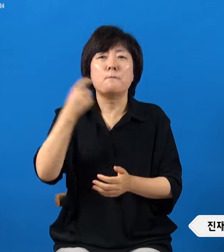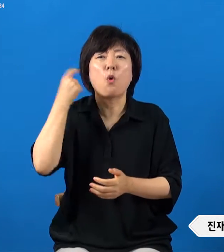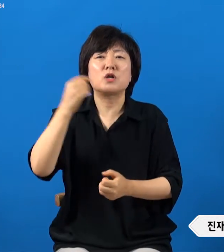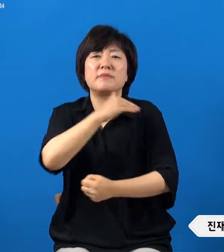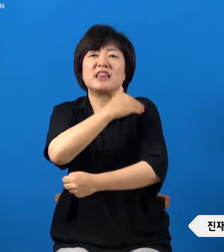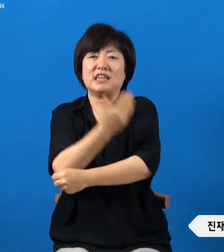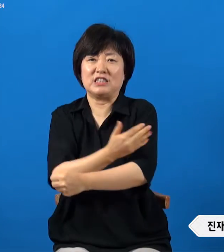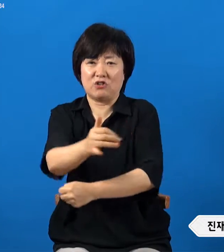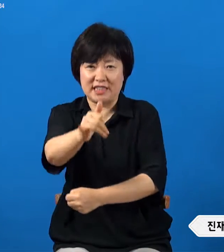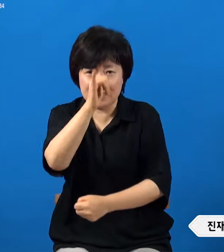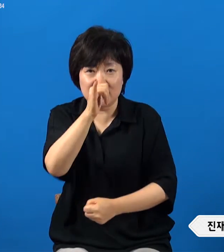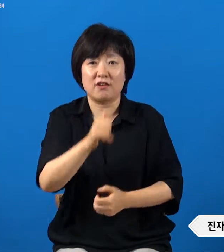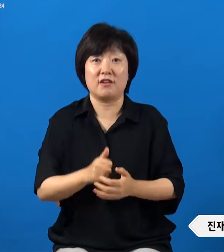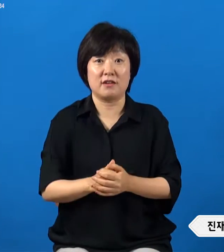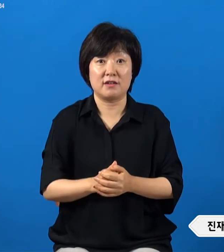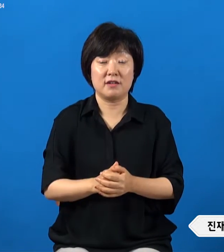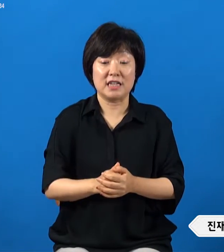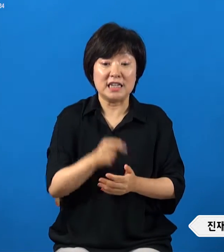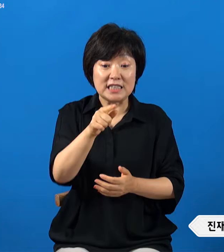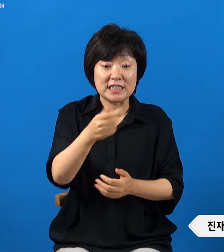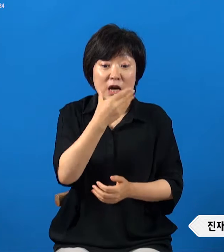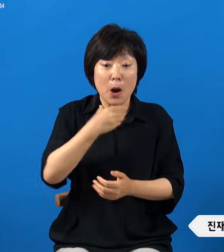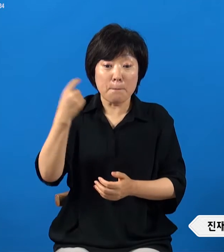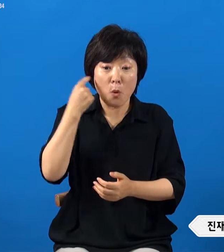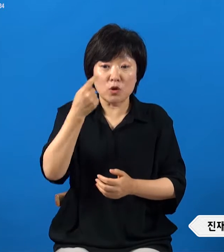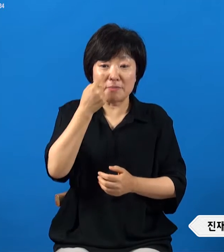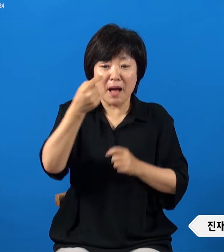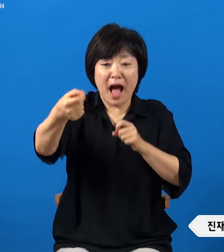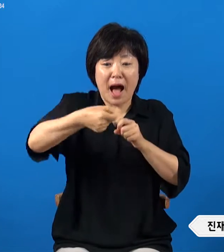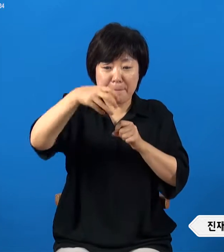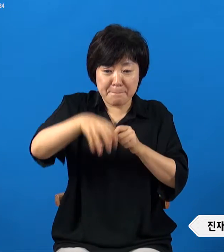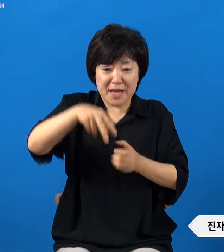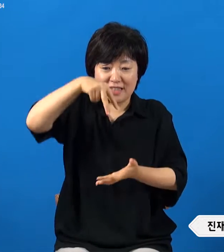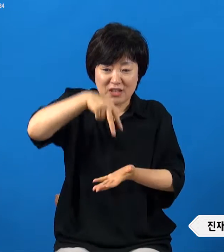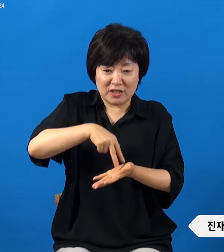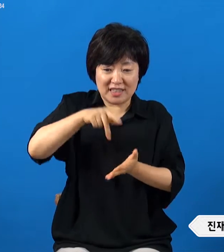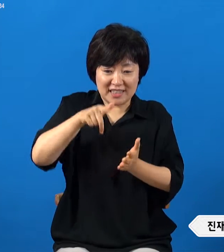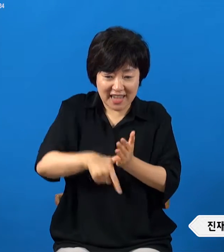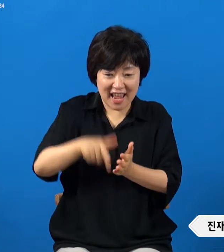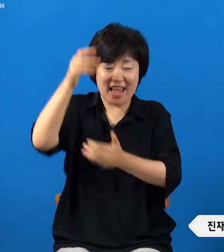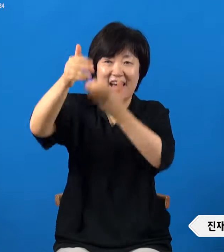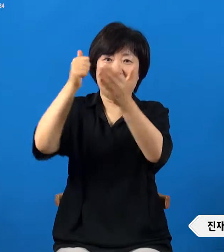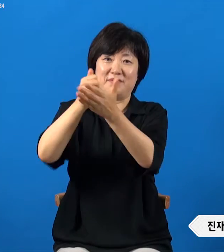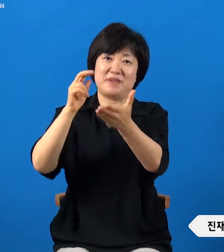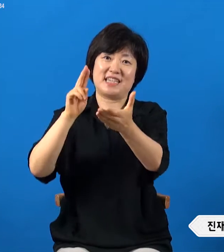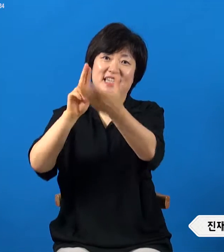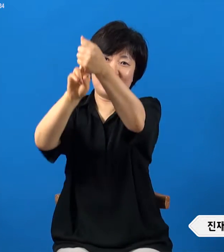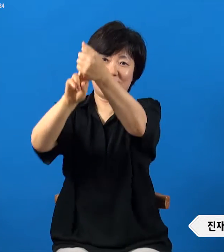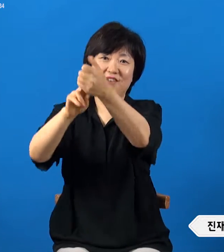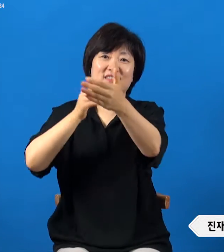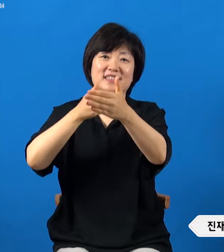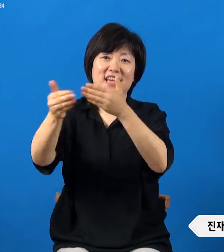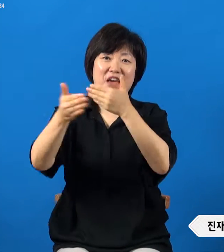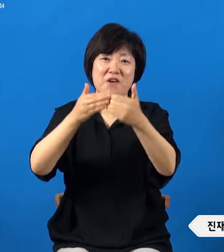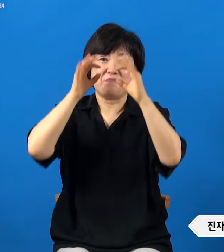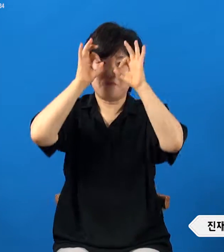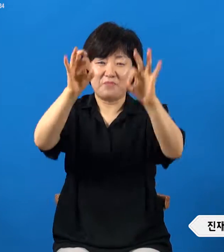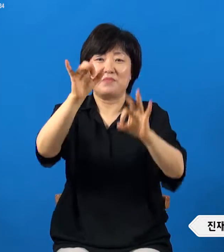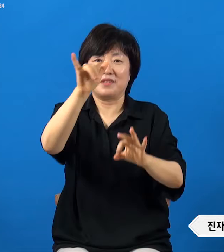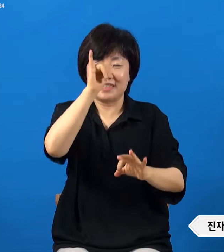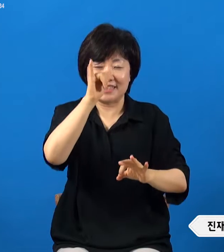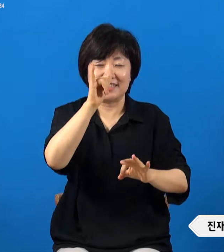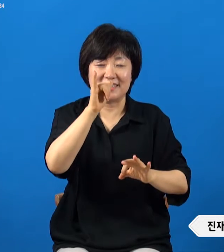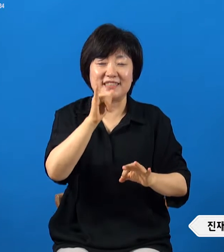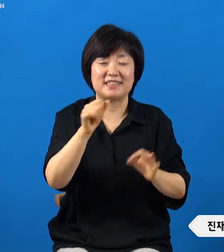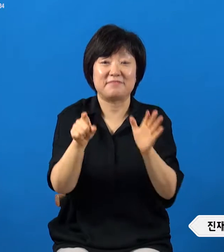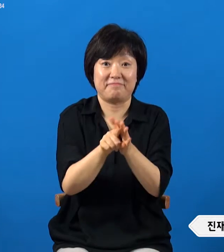섰을 때 하나님의 기적을 체험하는 것을 우리는 바라보게 됩니다. 그래서 로마서